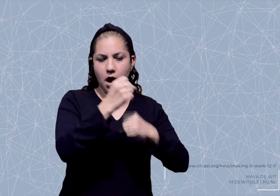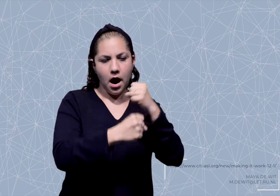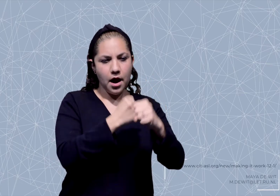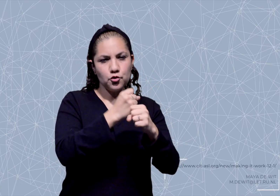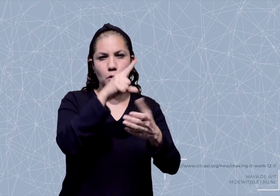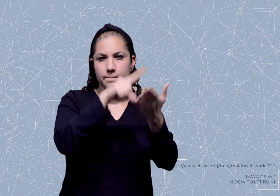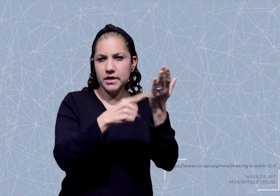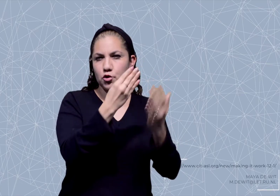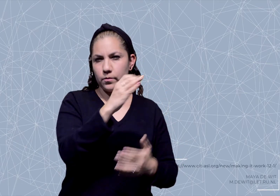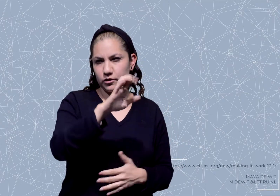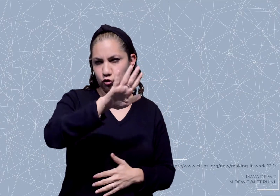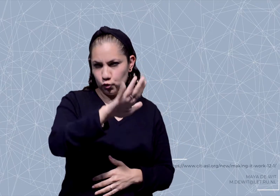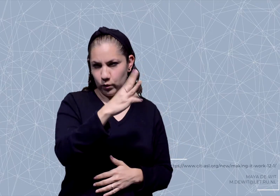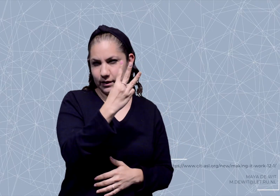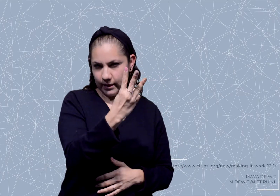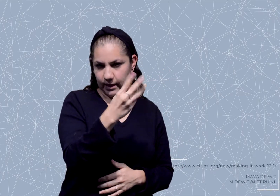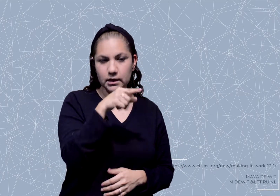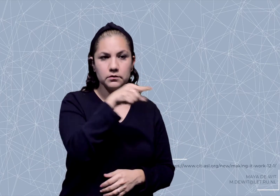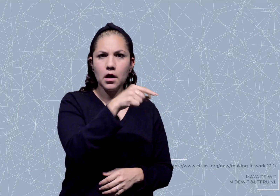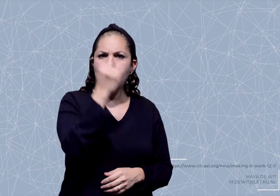mismos estándares profesionales.